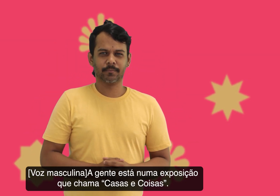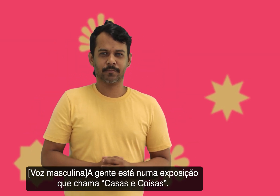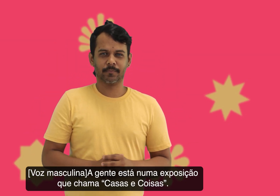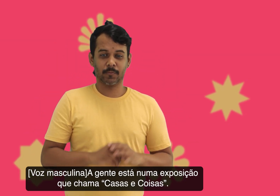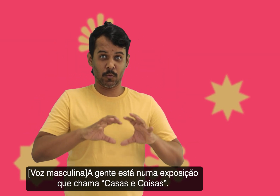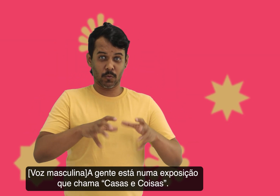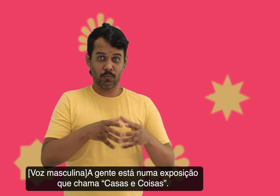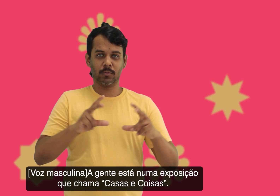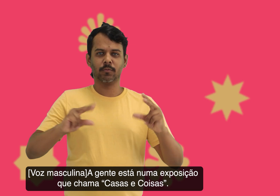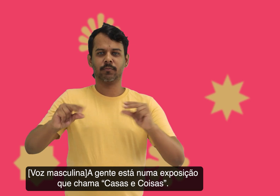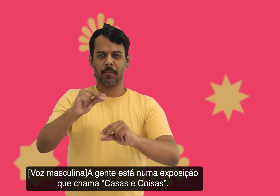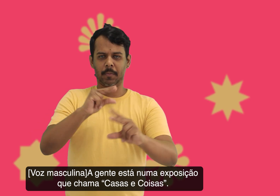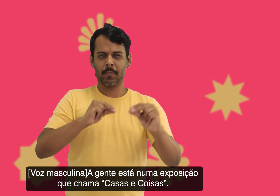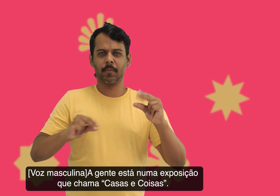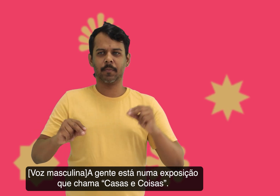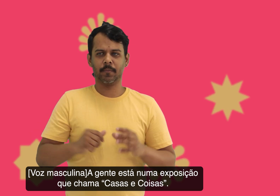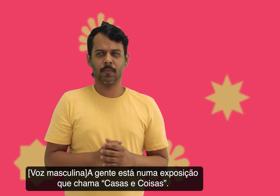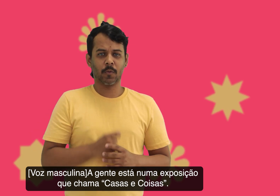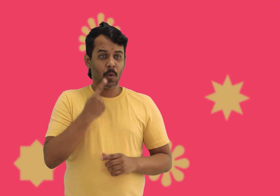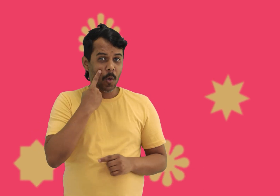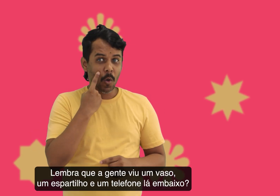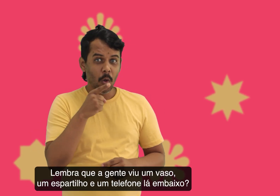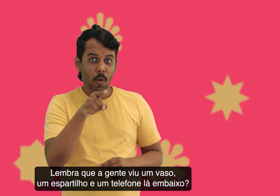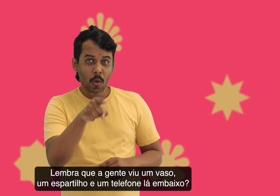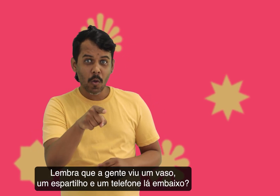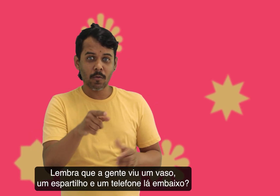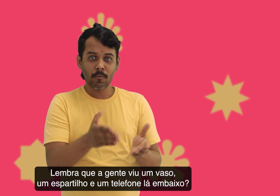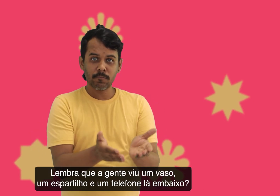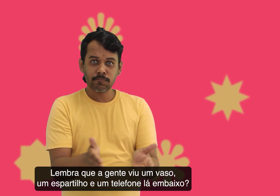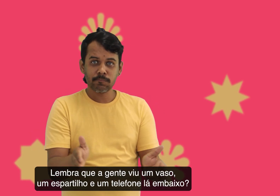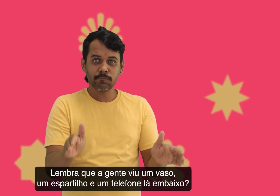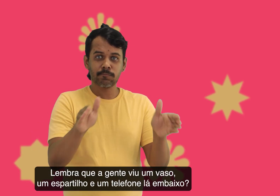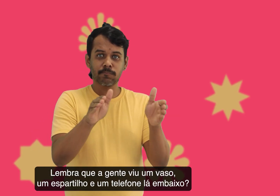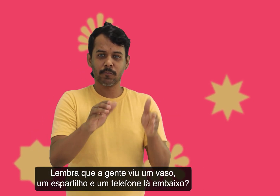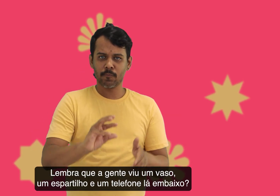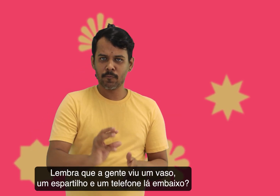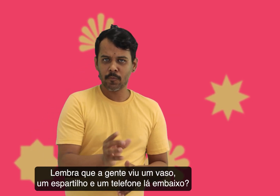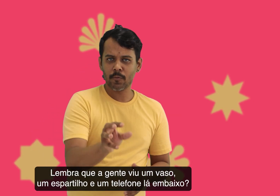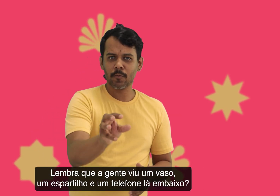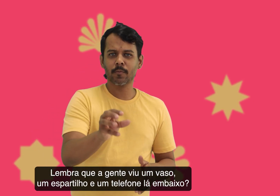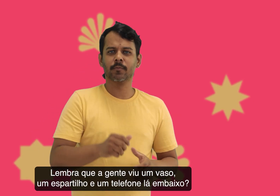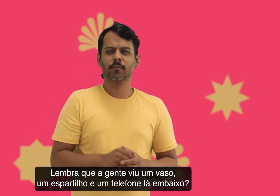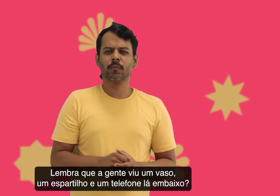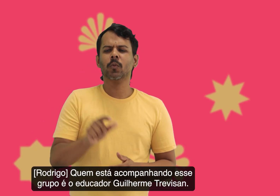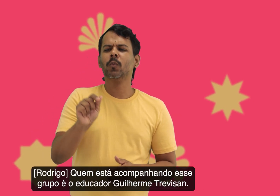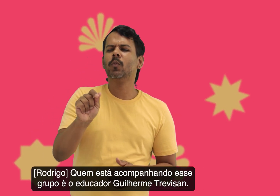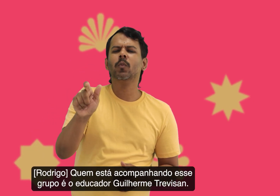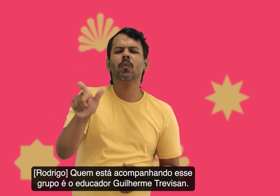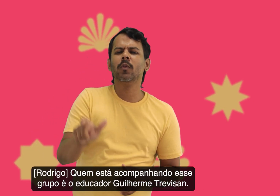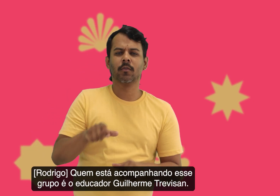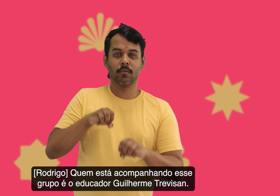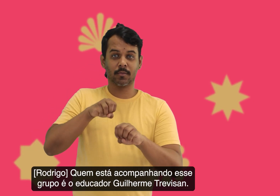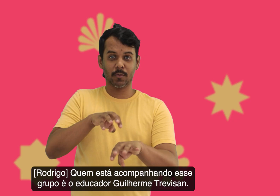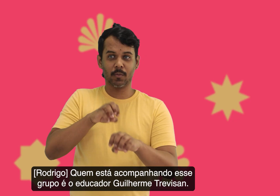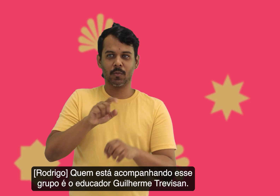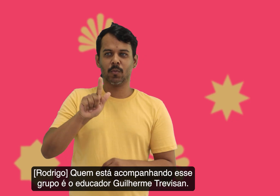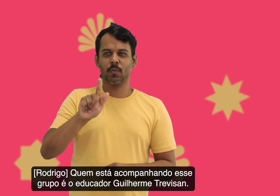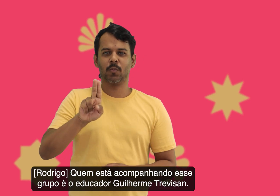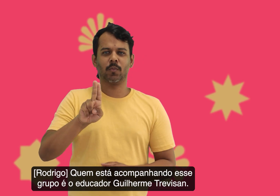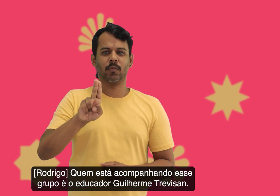A gente está numa exposição que chama Casas e Coisas. Lembra que a gente viu vasos, partilha no telefone lá embaixo? Quem está acompanhando esse grupo é o